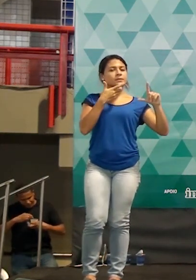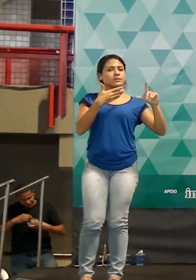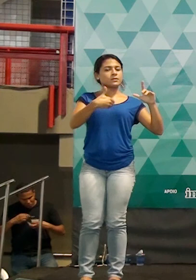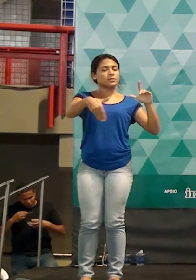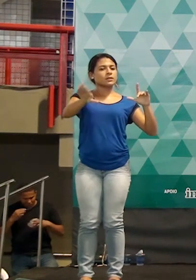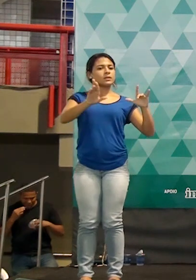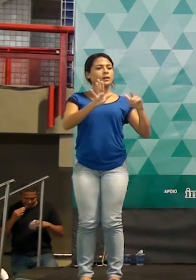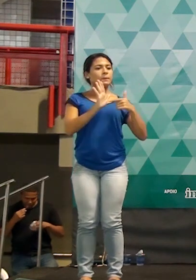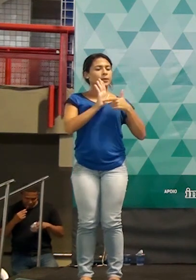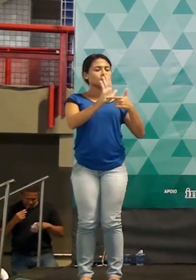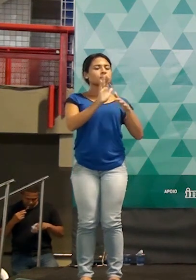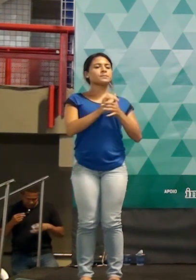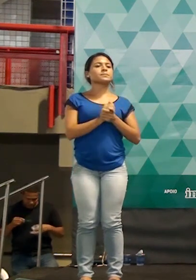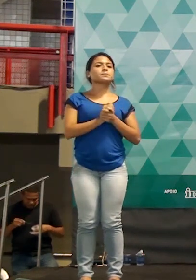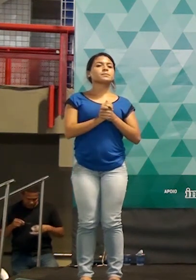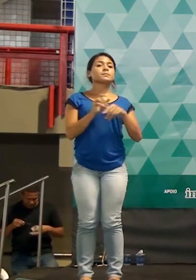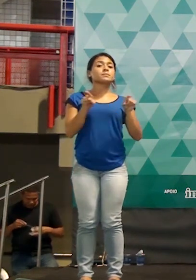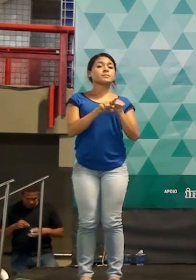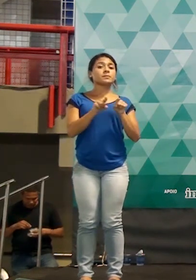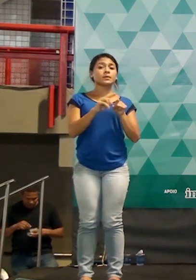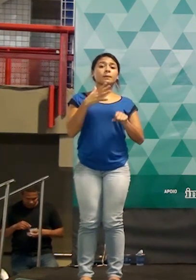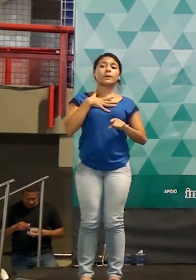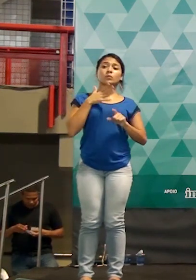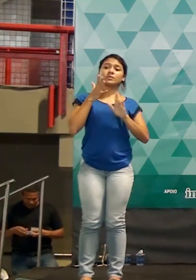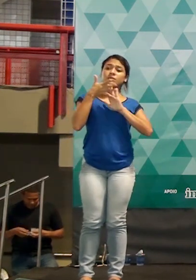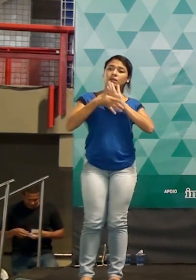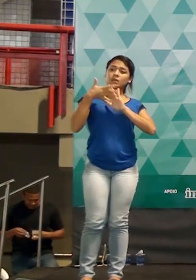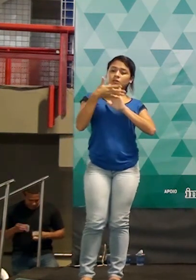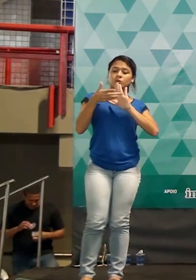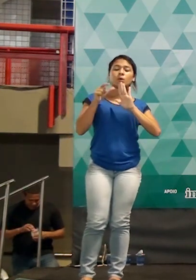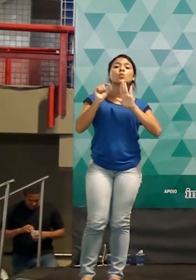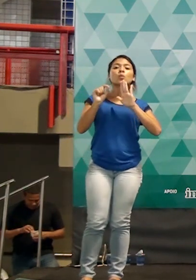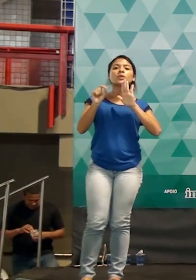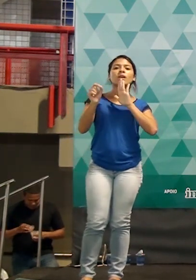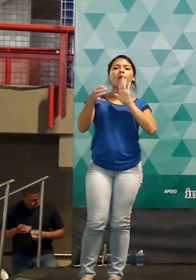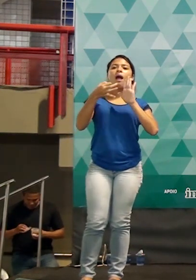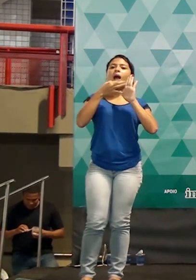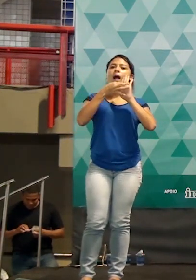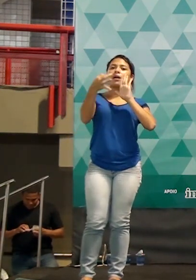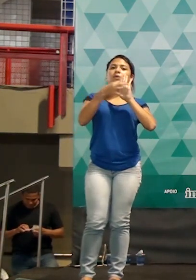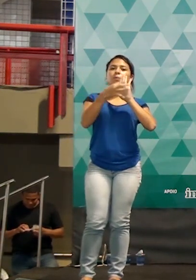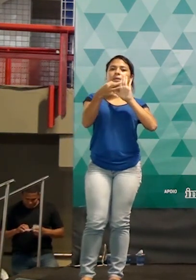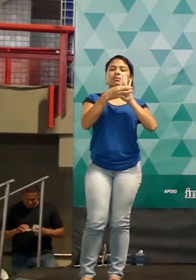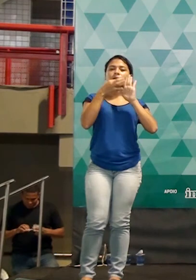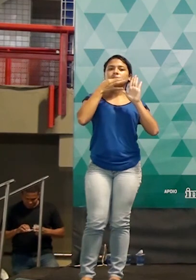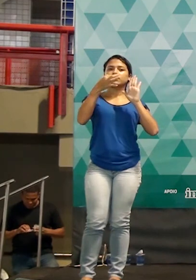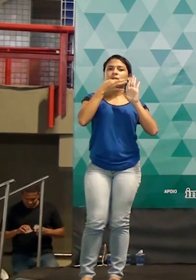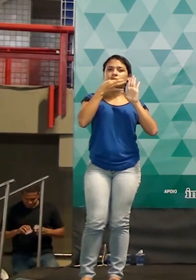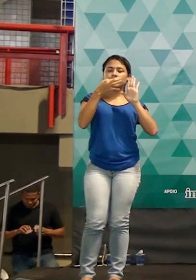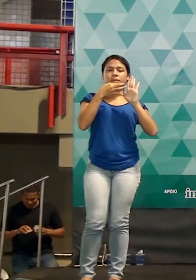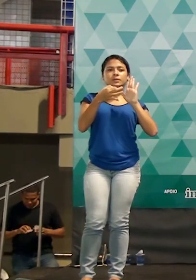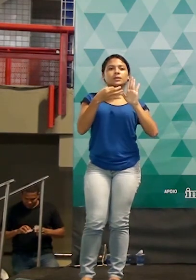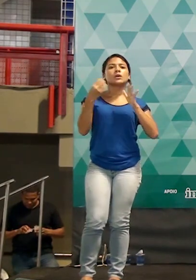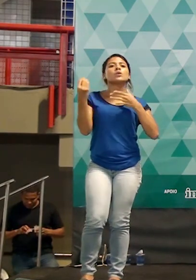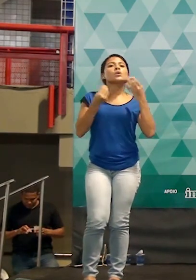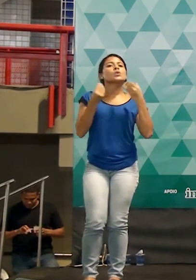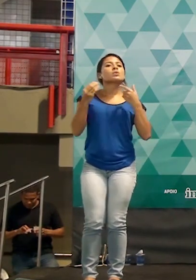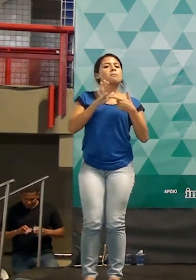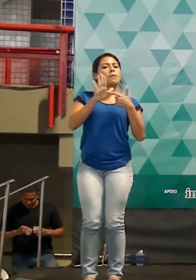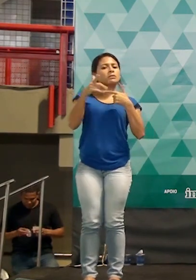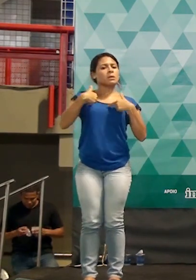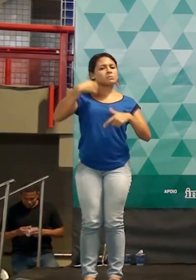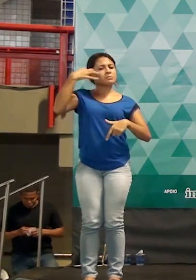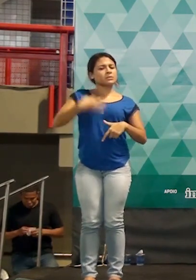todo mundo já sabe, meu texto eu vou argumentar. Argumentar significa dizer, convencer o leitor de que eu estou